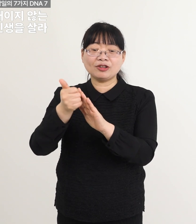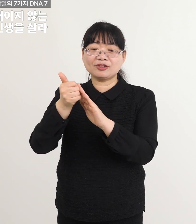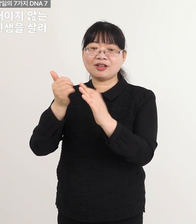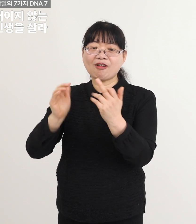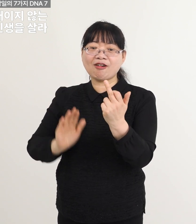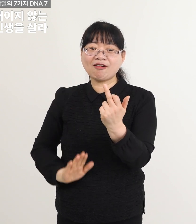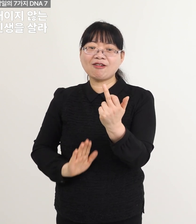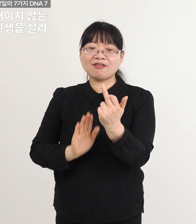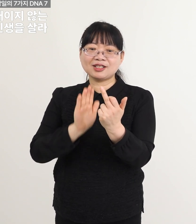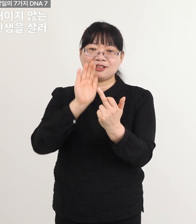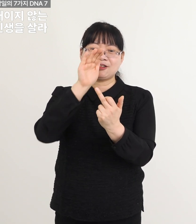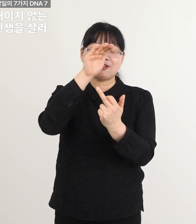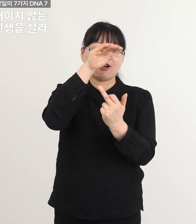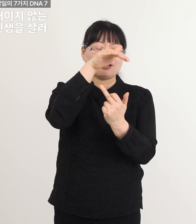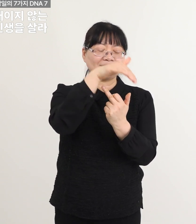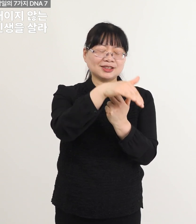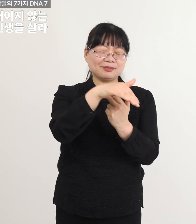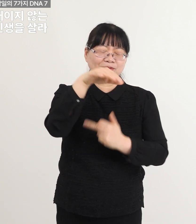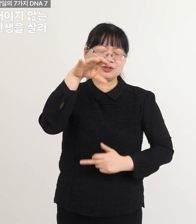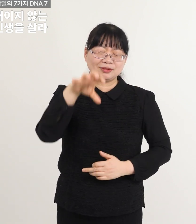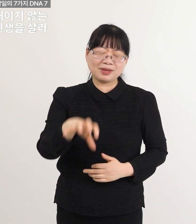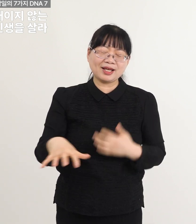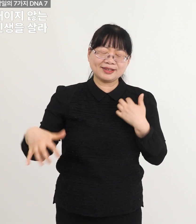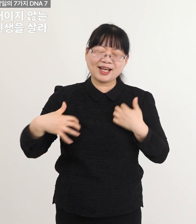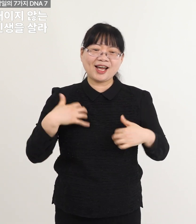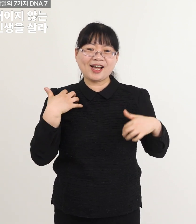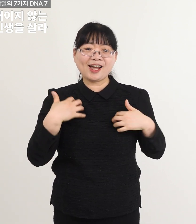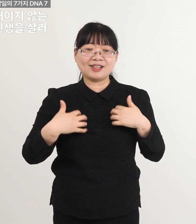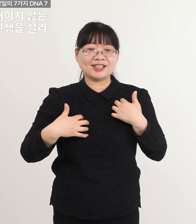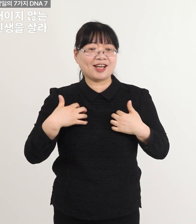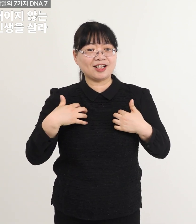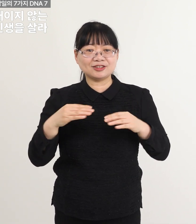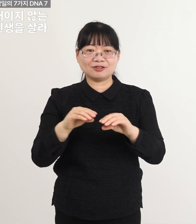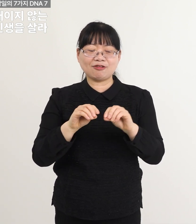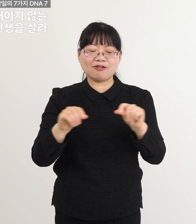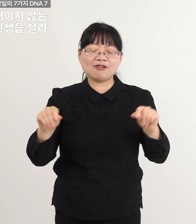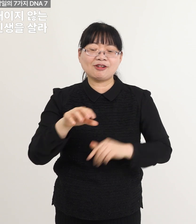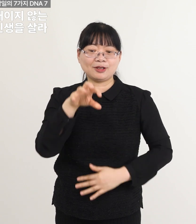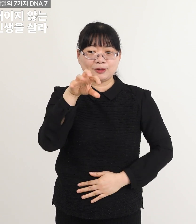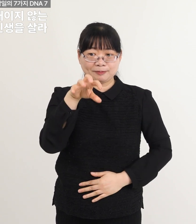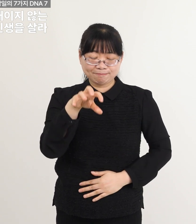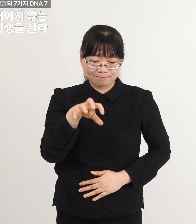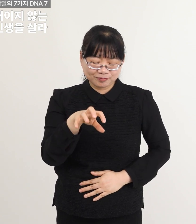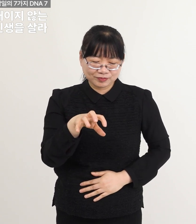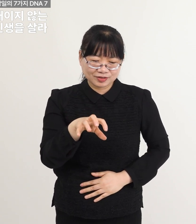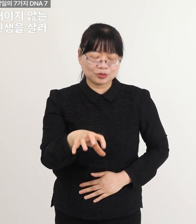소망의 언덕 기쁨의 땅에서